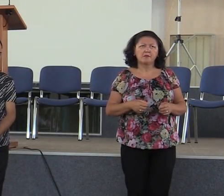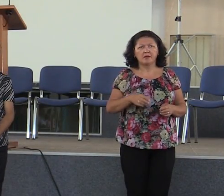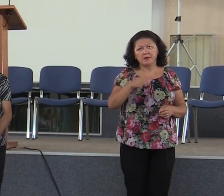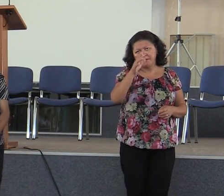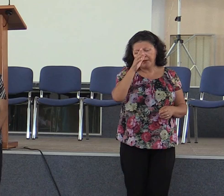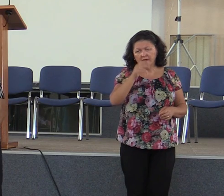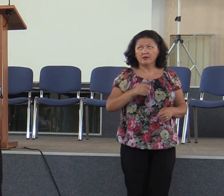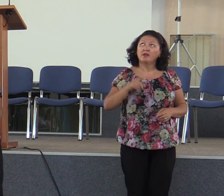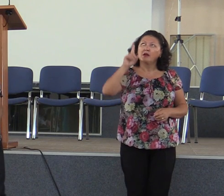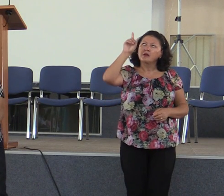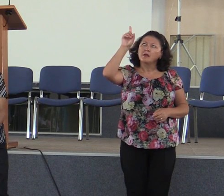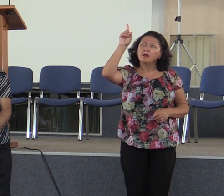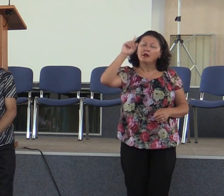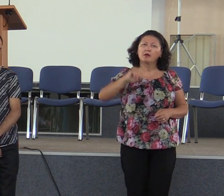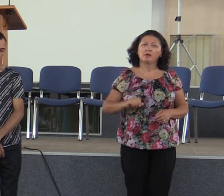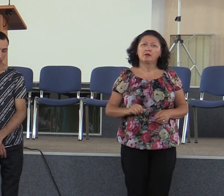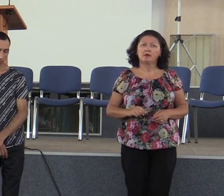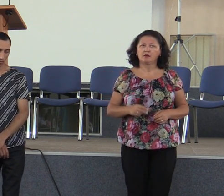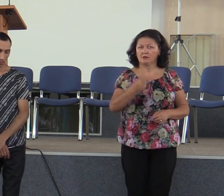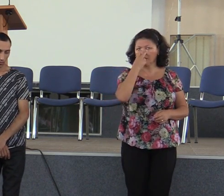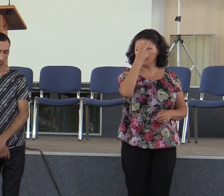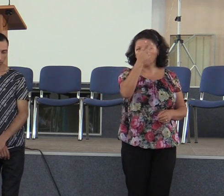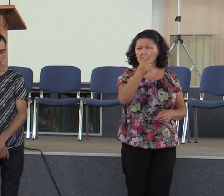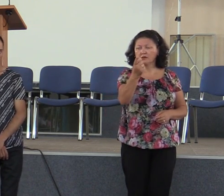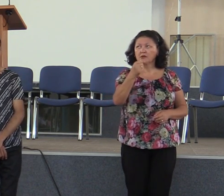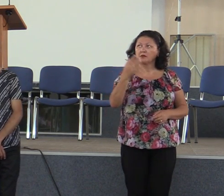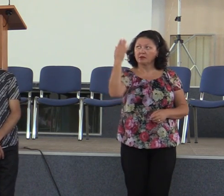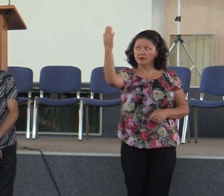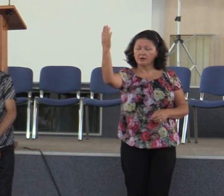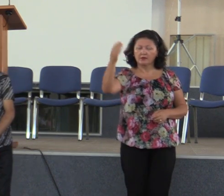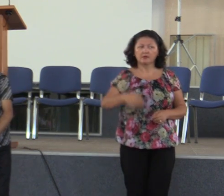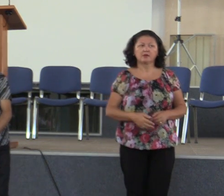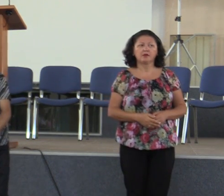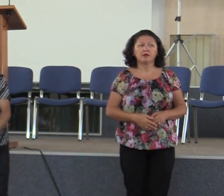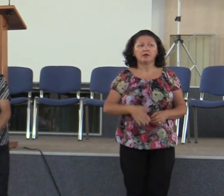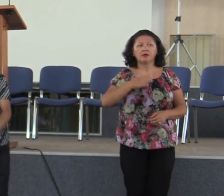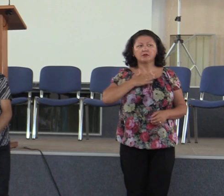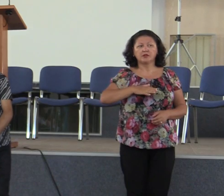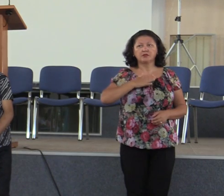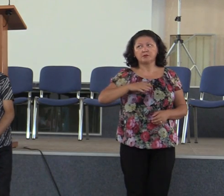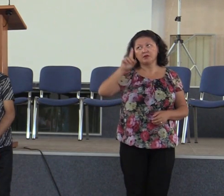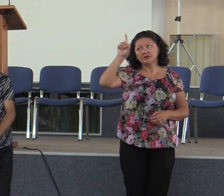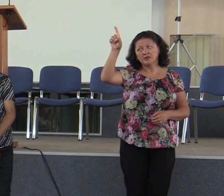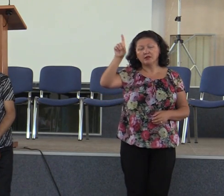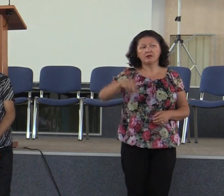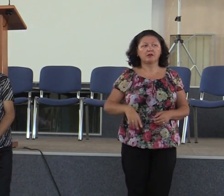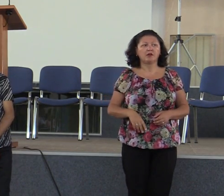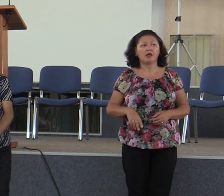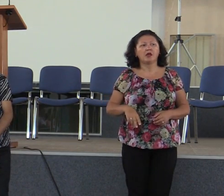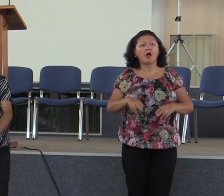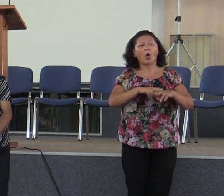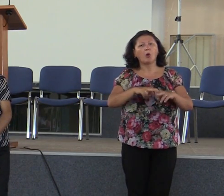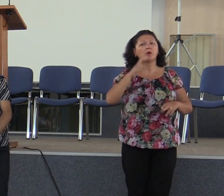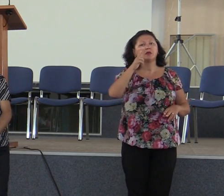dar el mi se arată din zare. Ceea ce îmi place la el este cum strigă pe